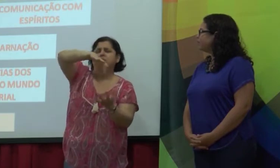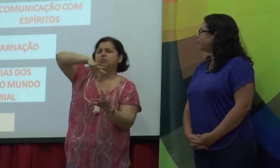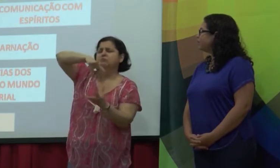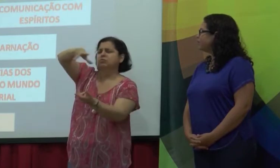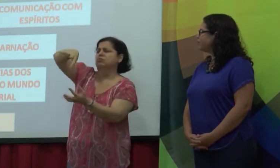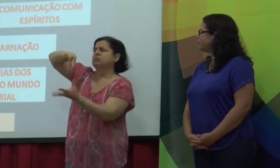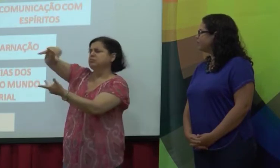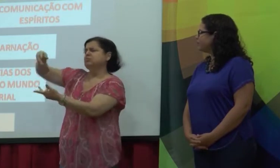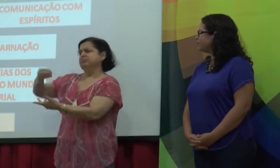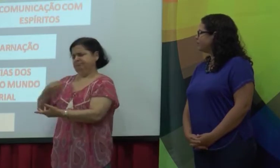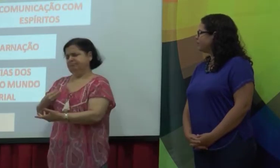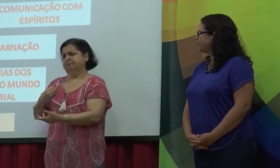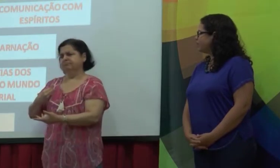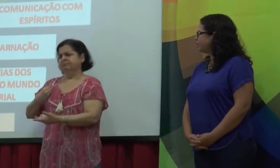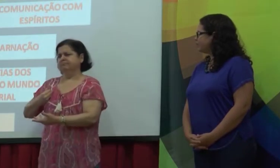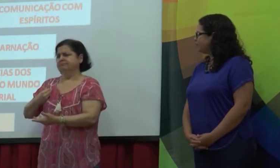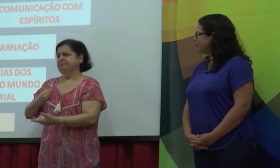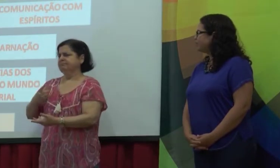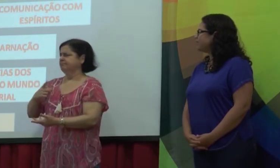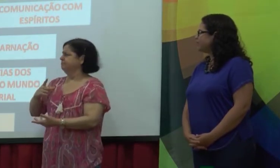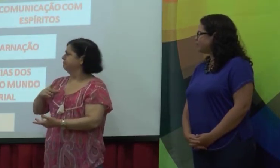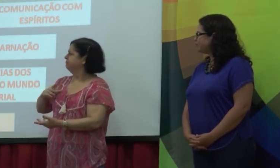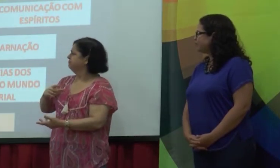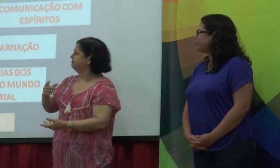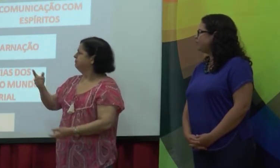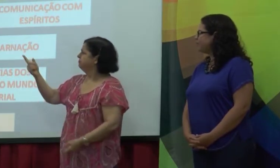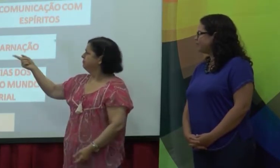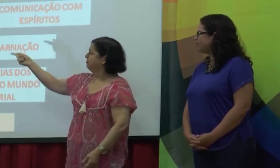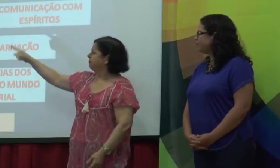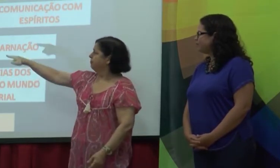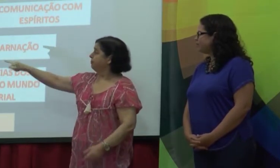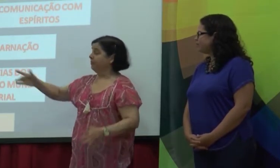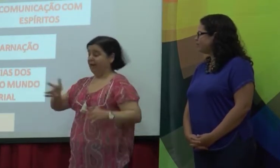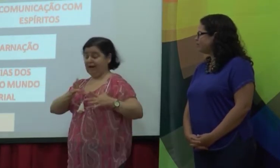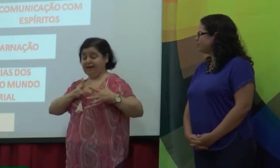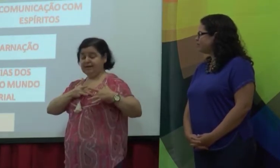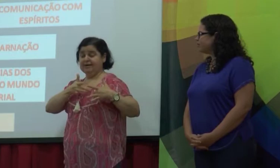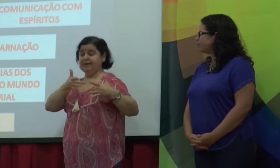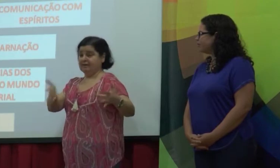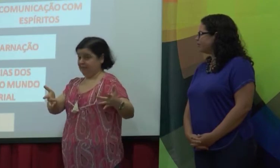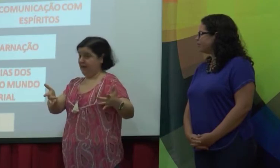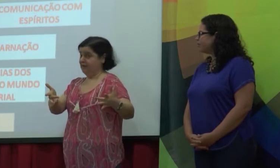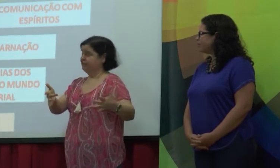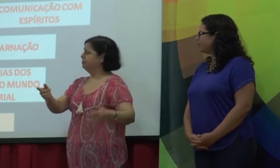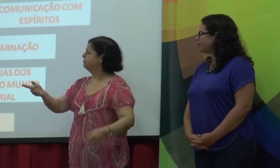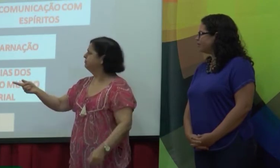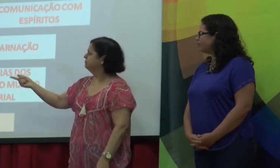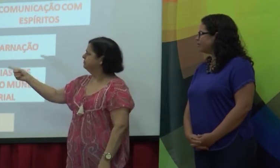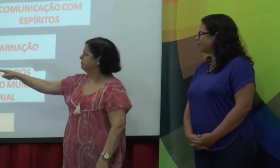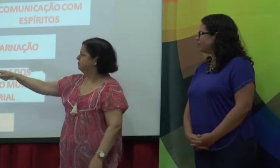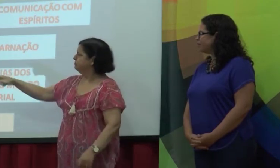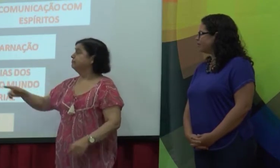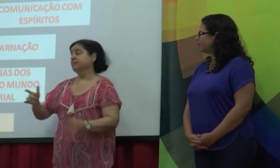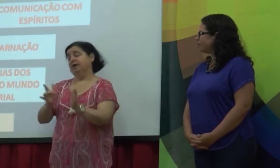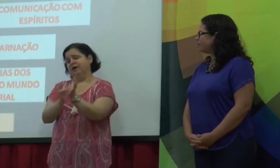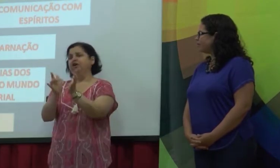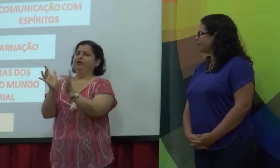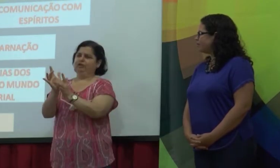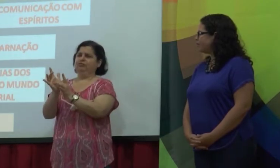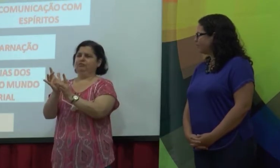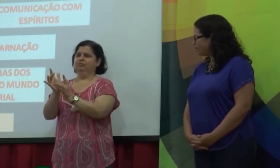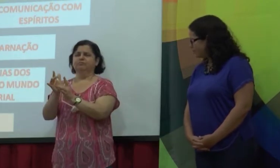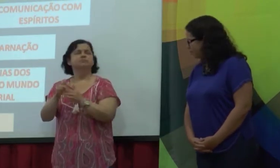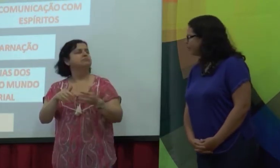a pluralidade dos mundos habitados, a caridade,